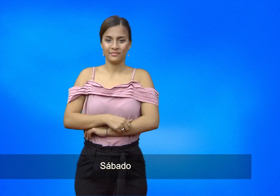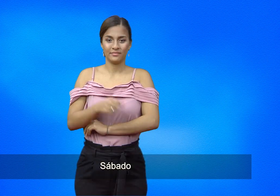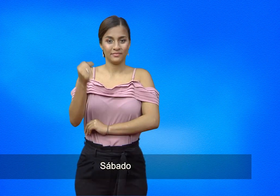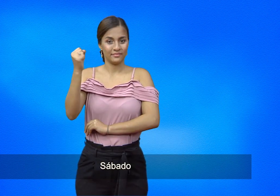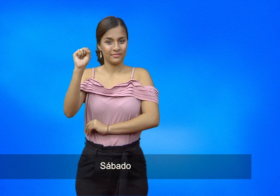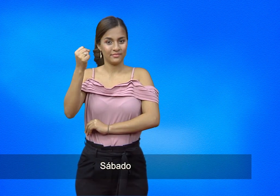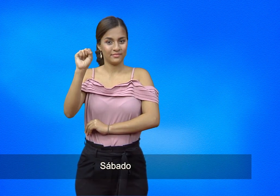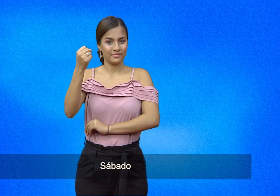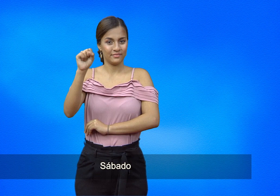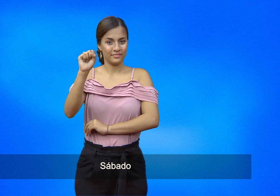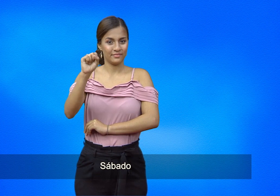sábado